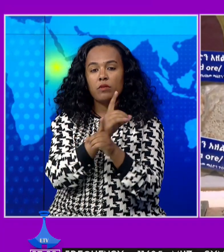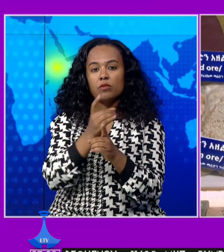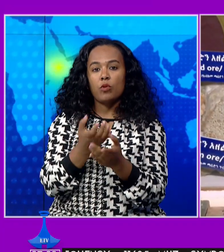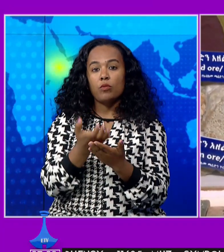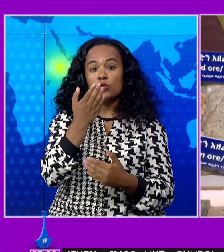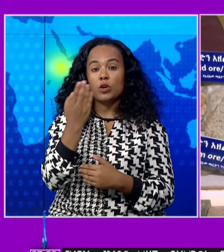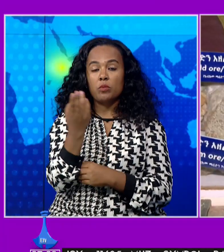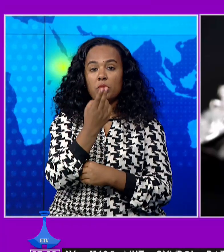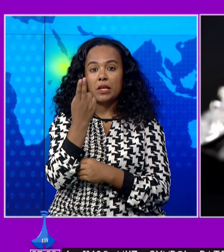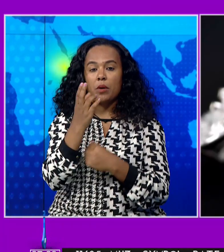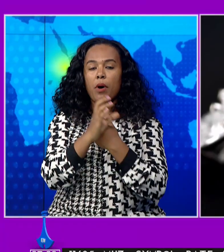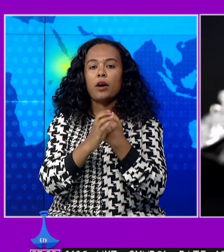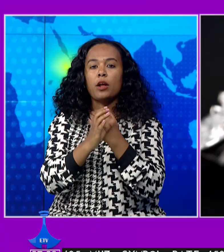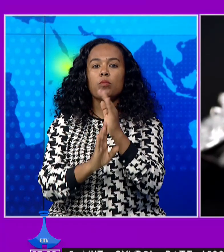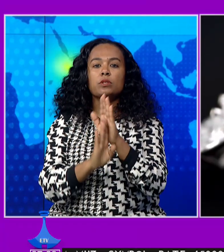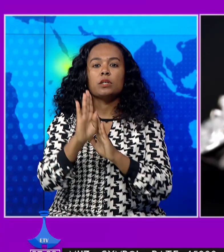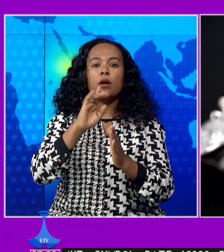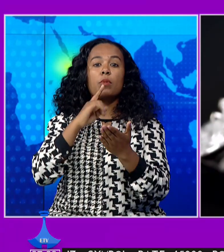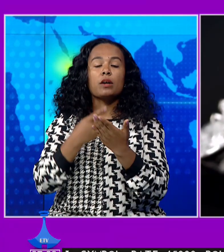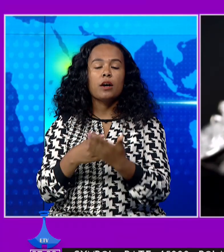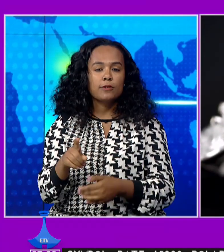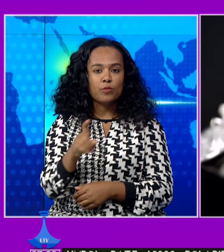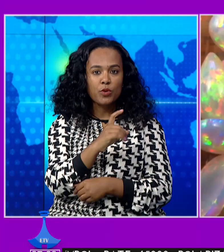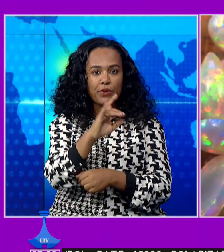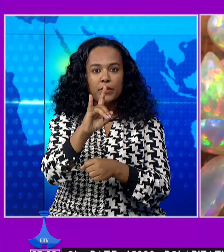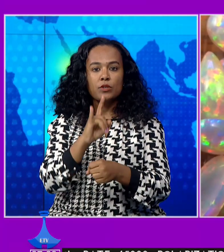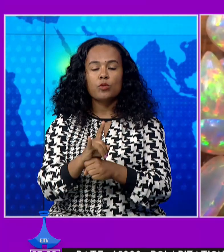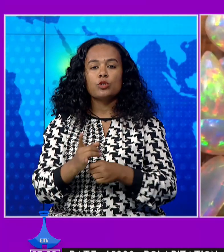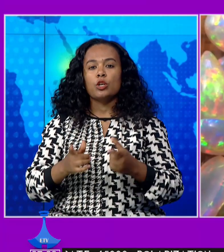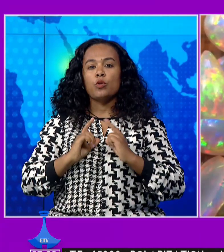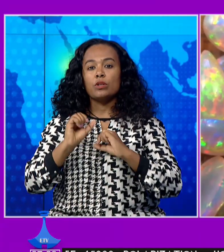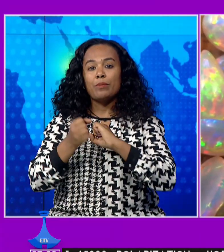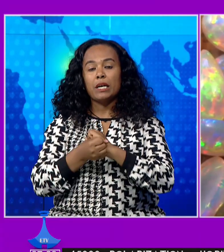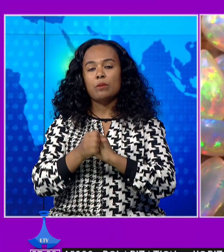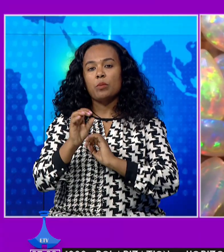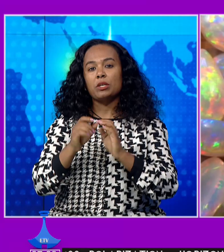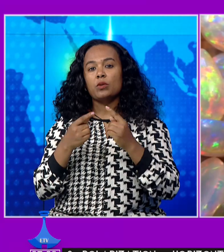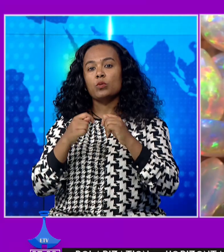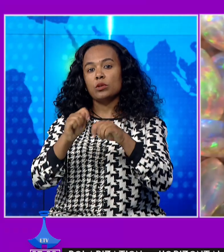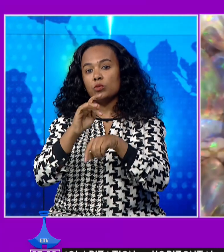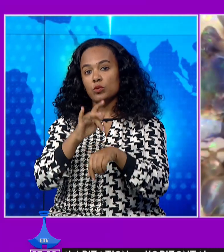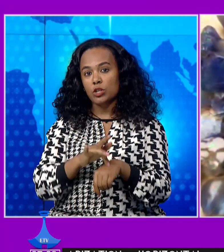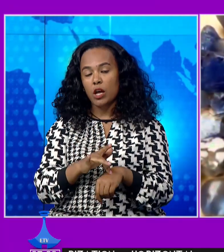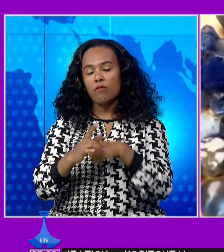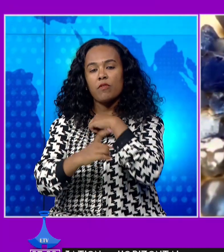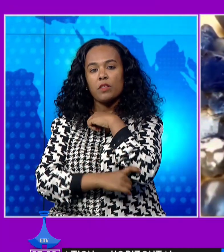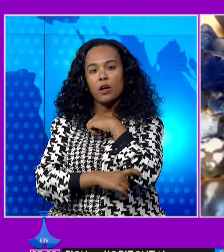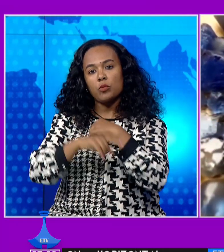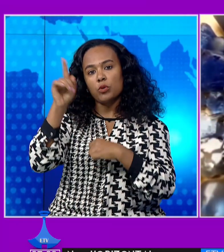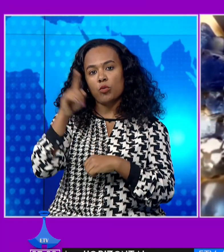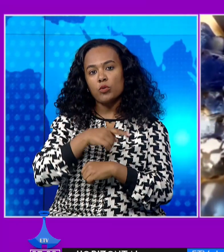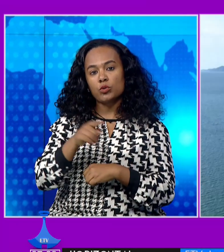በመጠቀም ሀገራዊ ብልጽግና ማረጋገጥም ሆነ የዜጎችን ሕይወት ለመቀየር በሚደረጉ ጥረቶች ላይ ፈታኝ ውጣ ውረዶችን